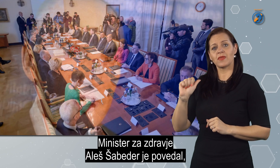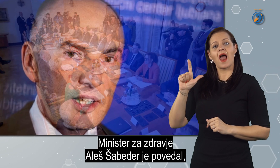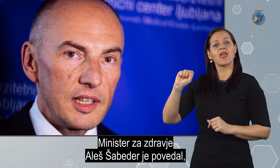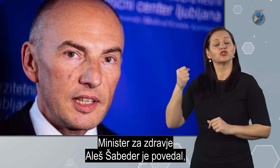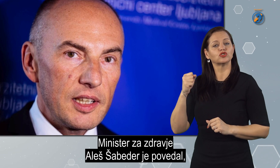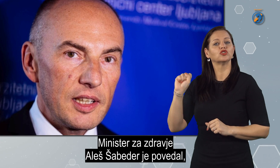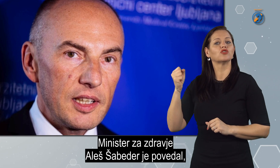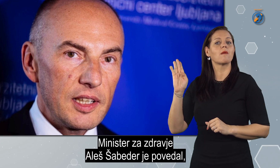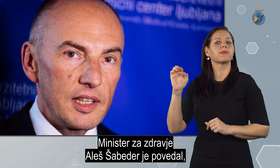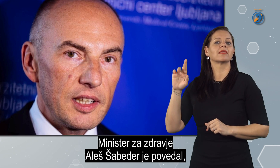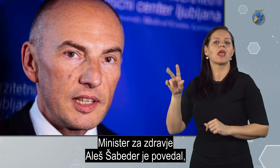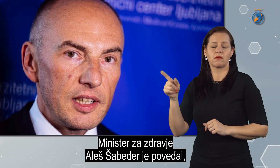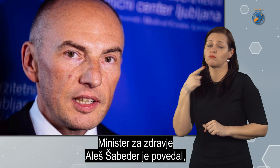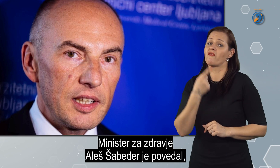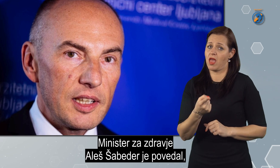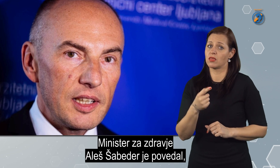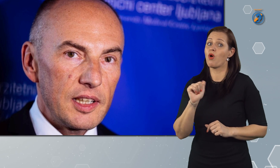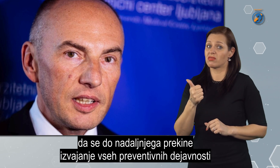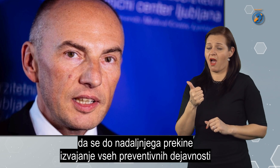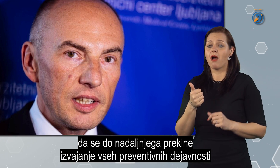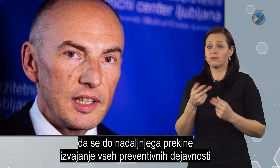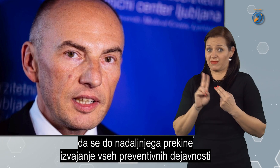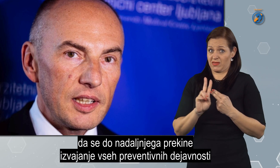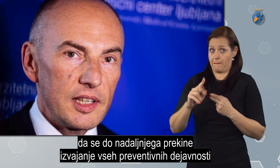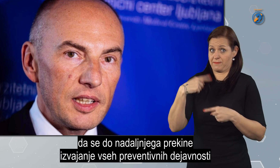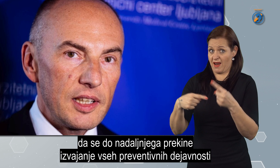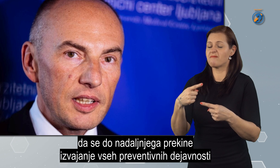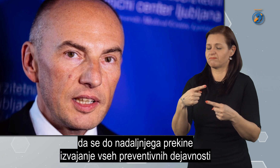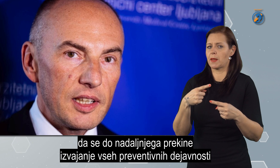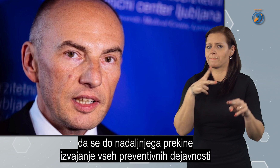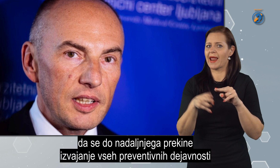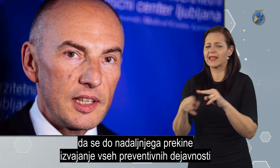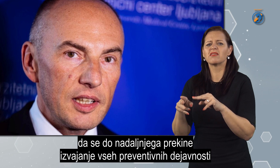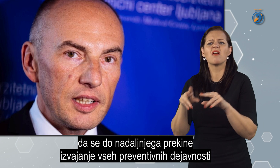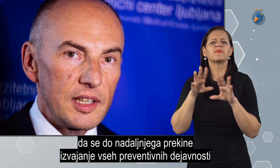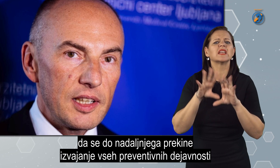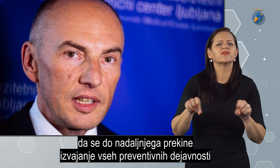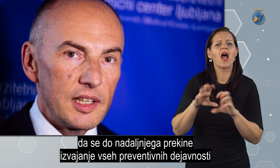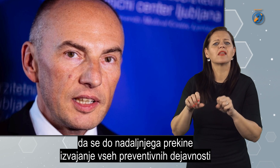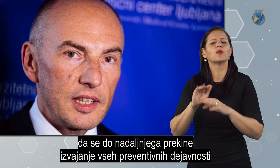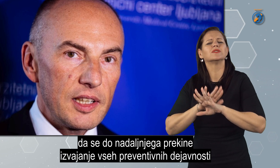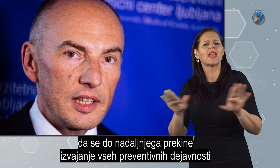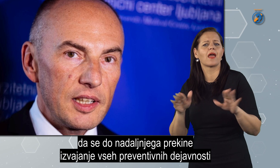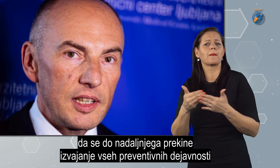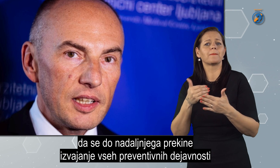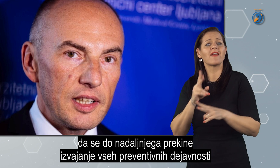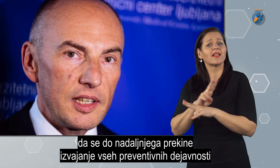Aleš Šabeder je povedal, da se do nadaljnjega prekine izvajanje vseh preventivnih dejavnosti zdravstvenih domov